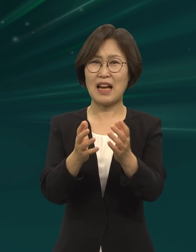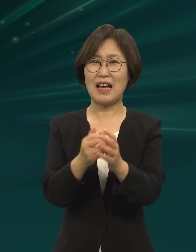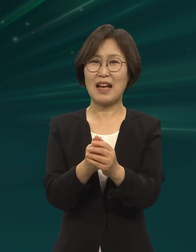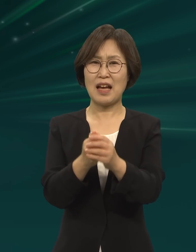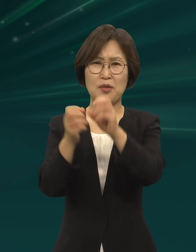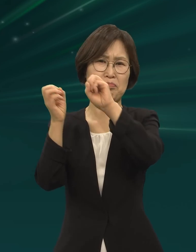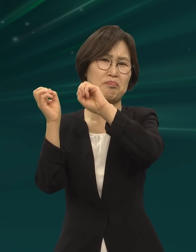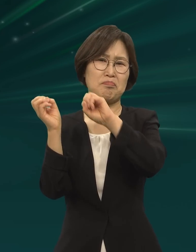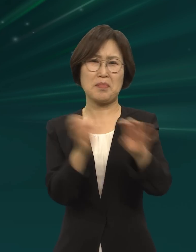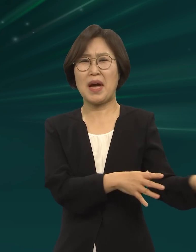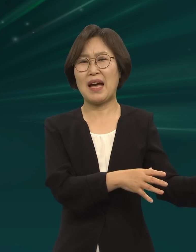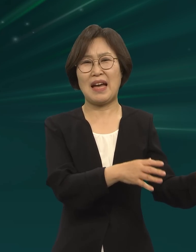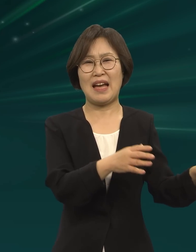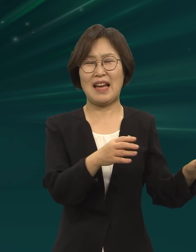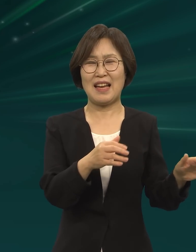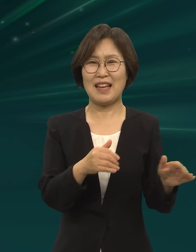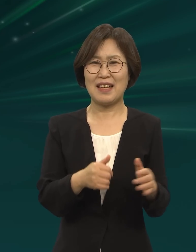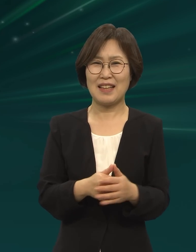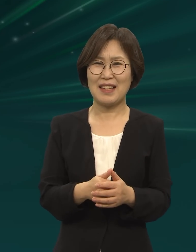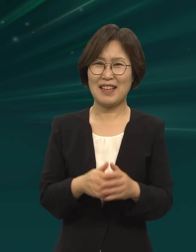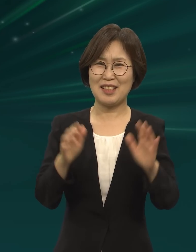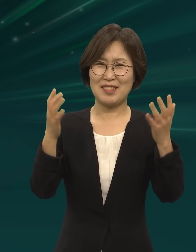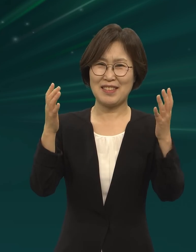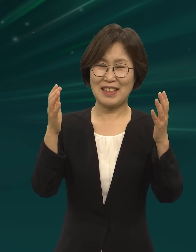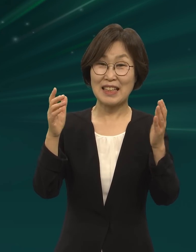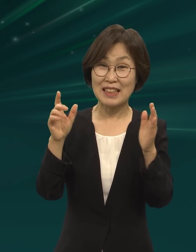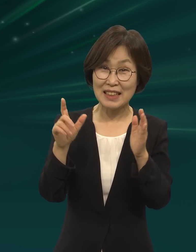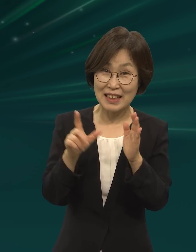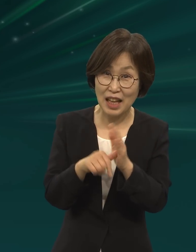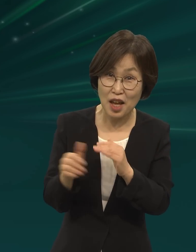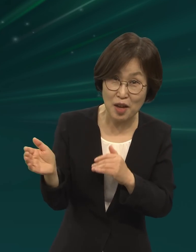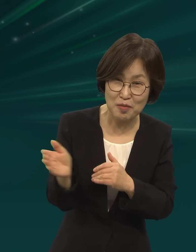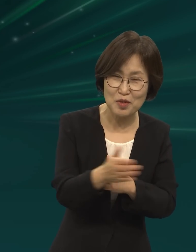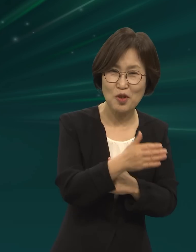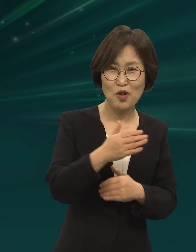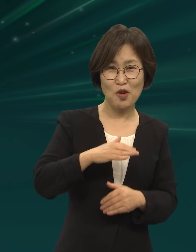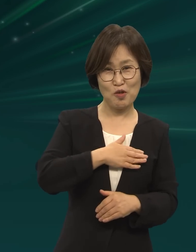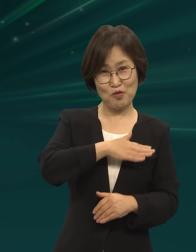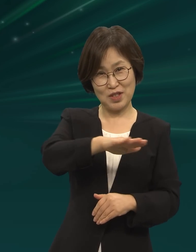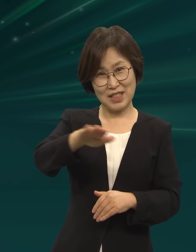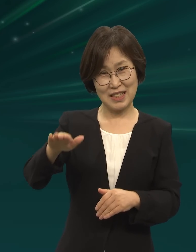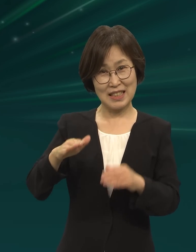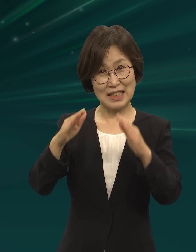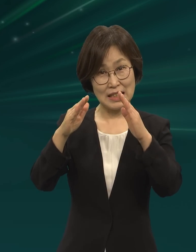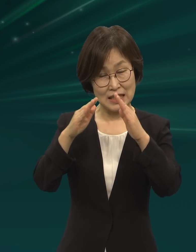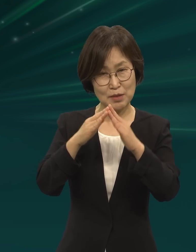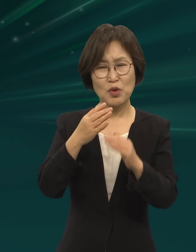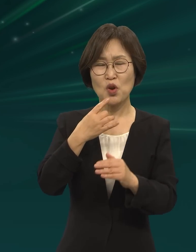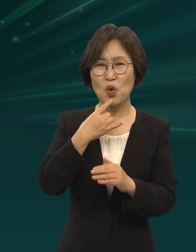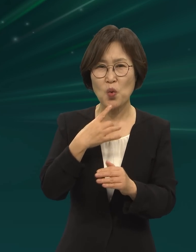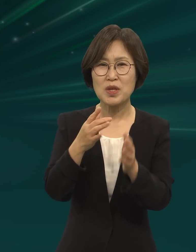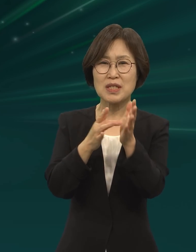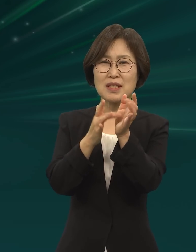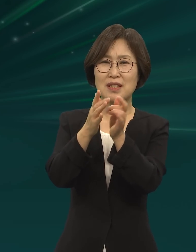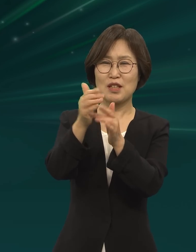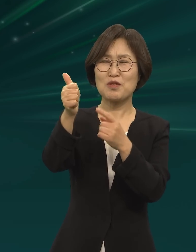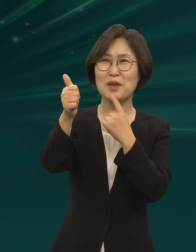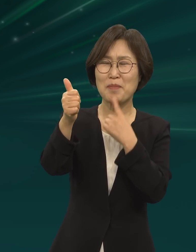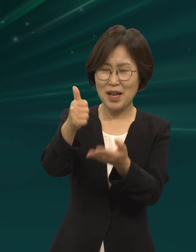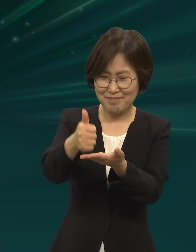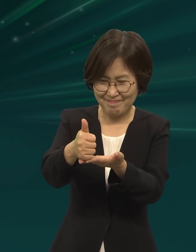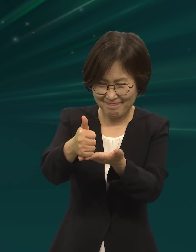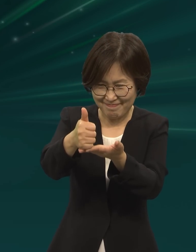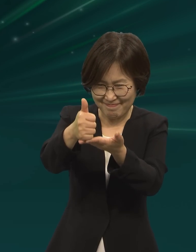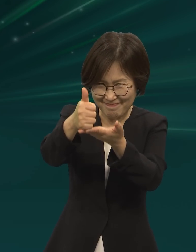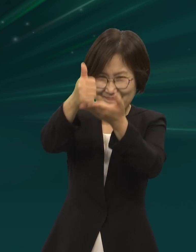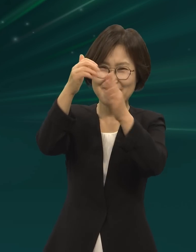이제 버렸습니다. 그때부터 우리 집이 오직 예수님을 섬기는 집이